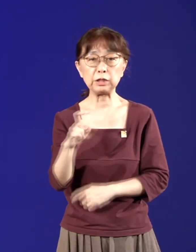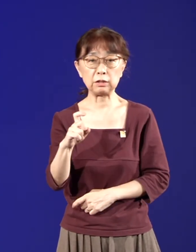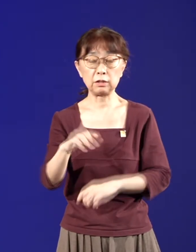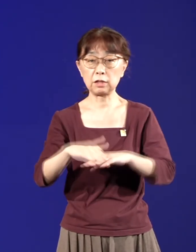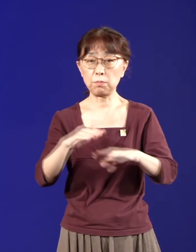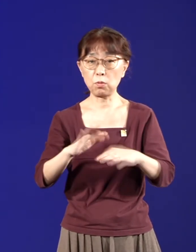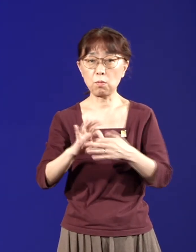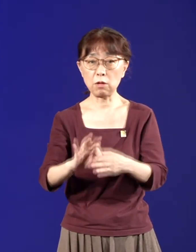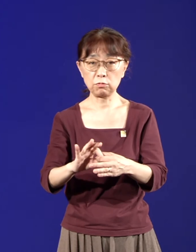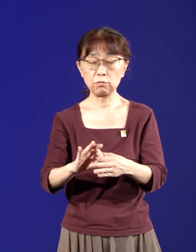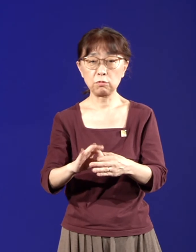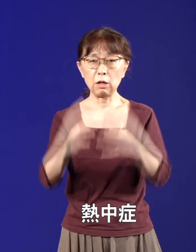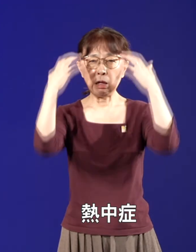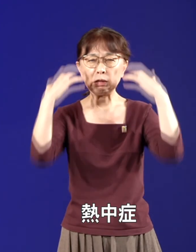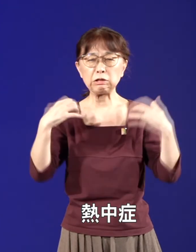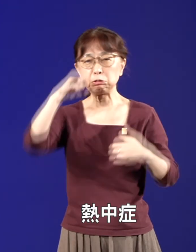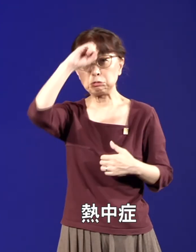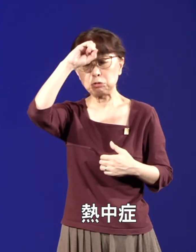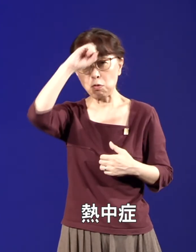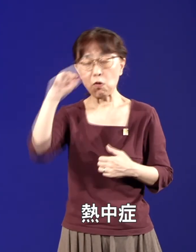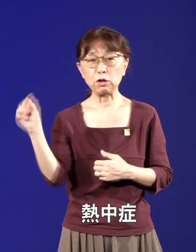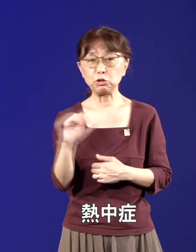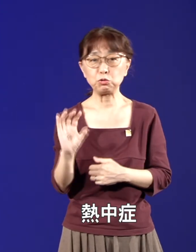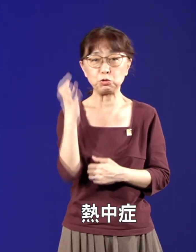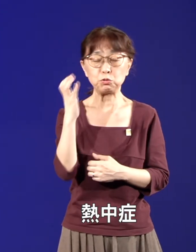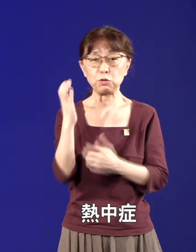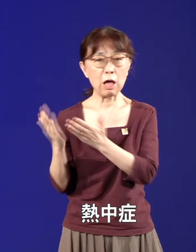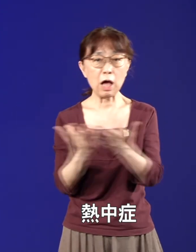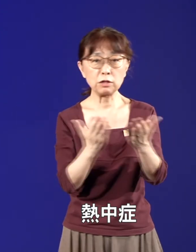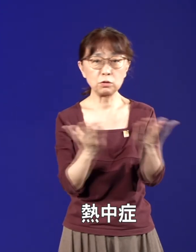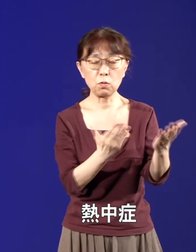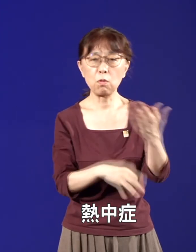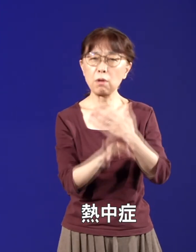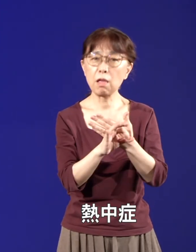疑いによりまして救急搬送件数が増加を